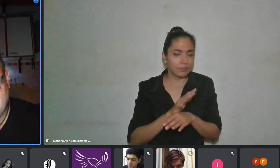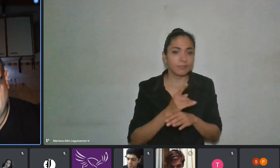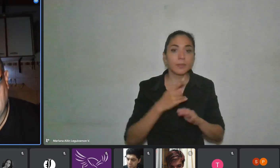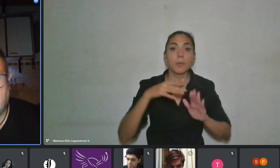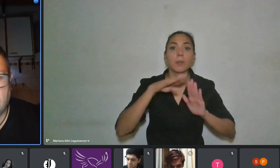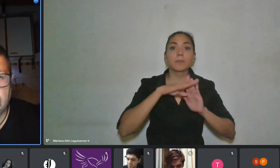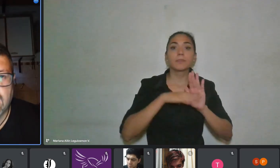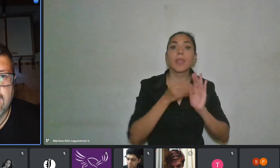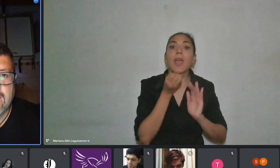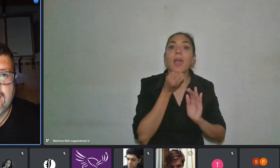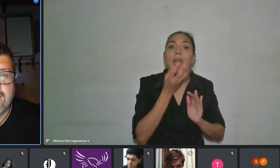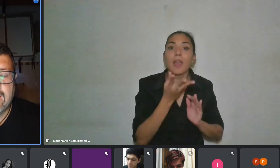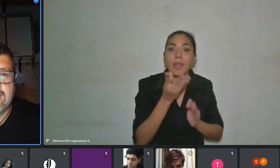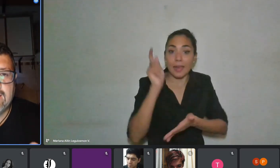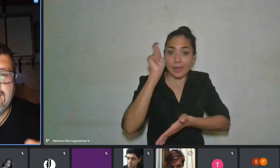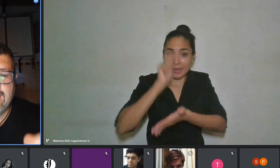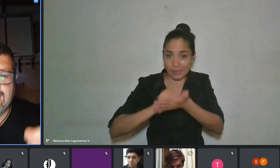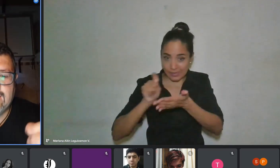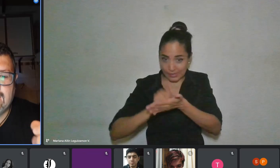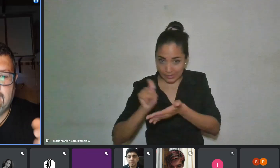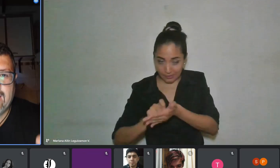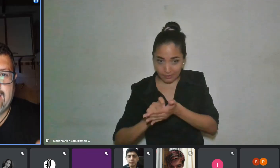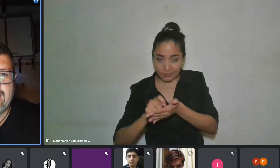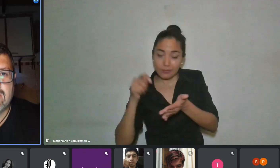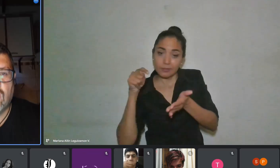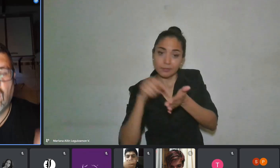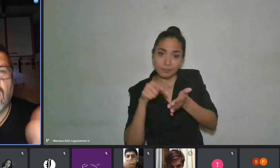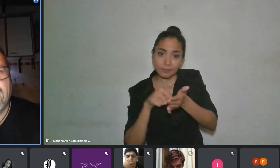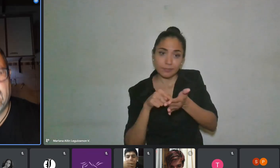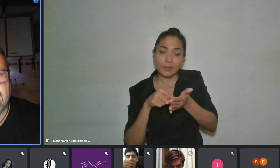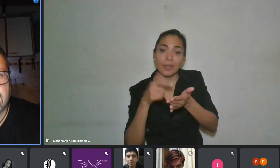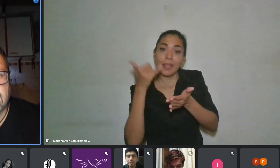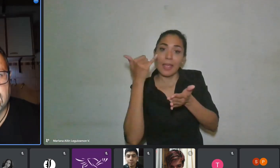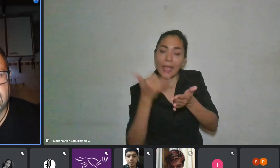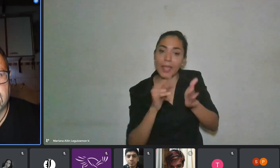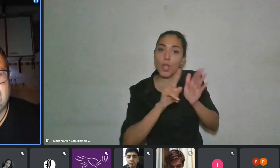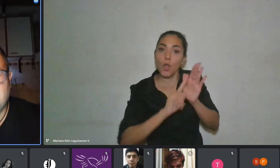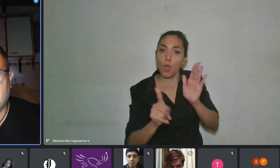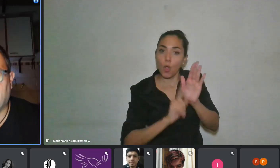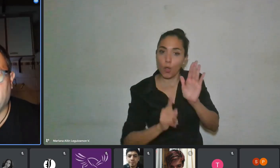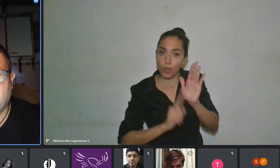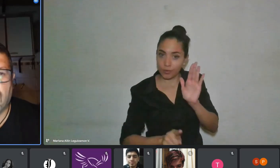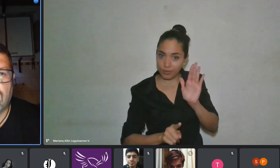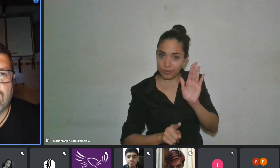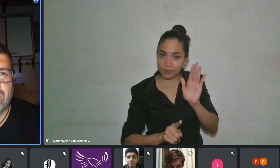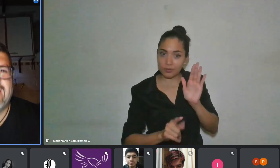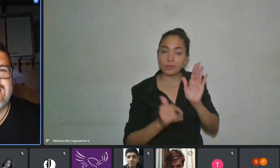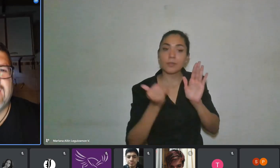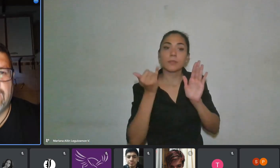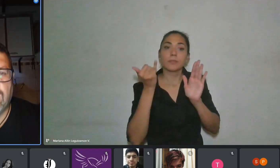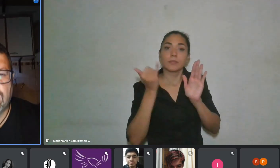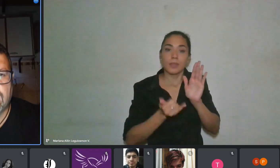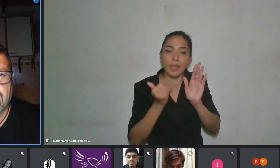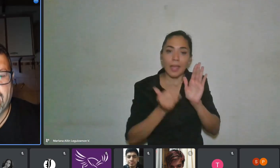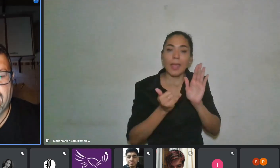y escrito que tiene determinadas órdenes, tiene determinados